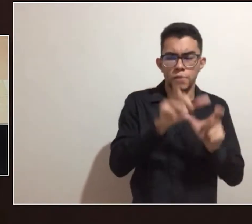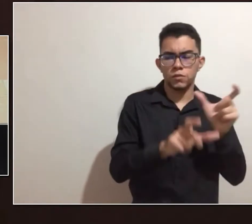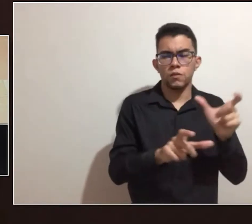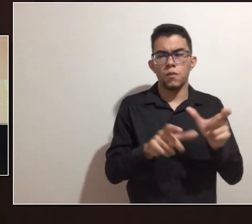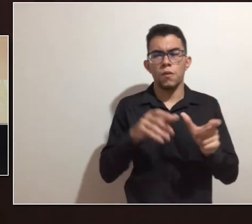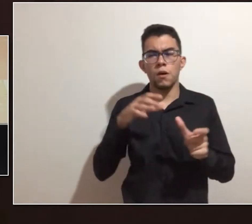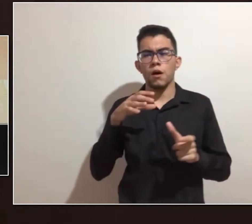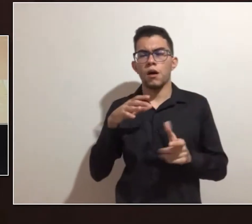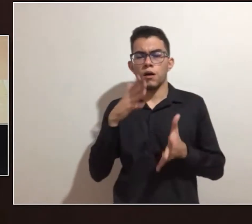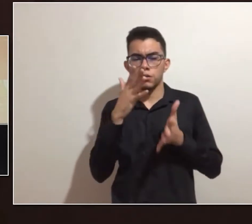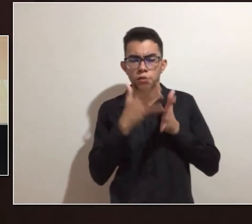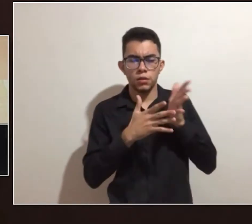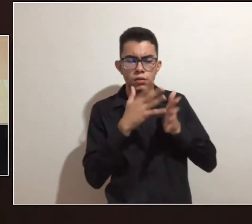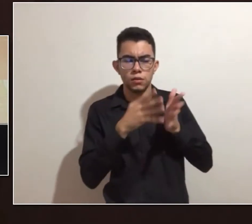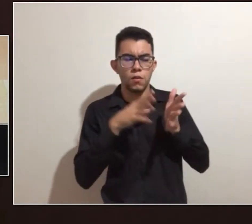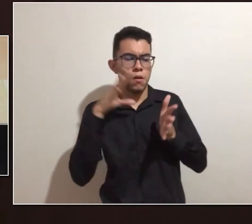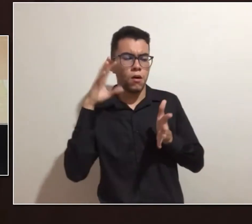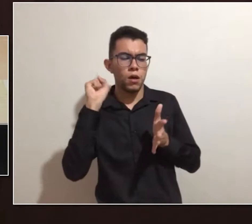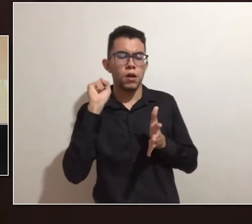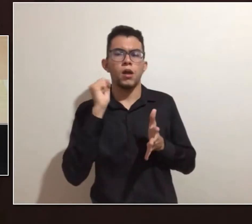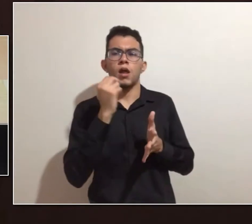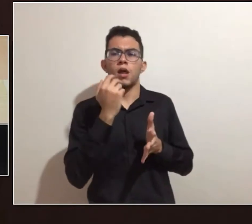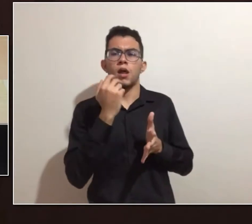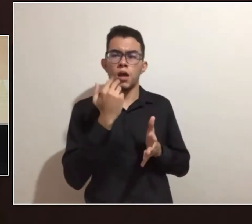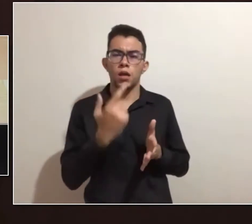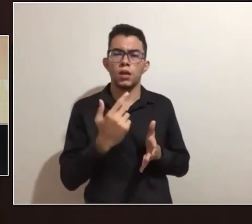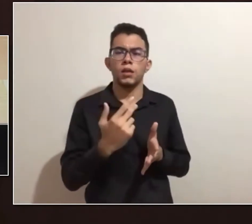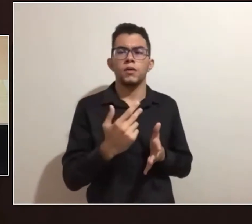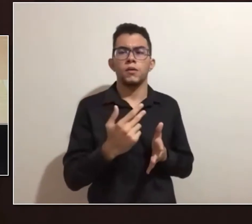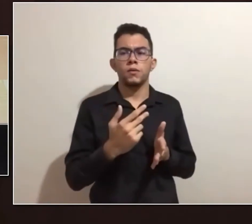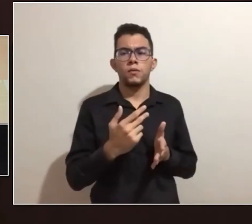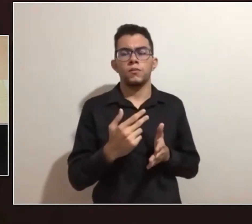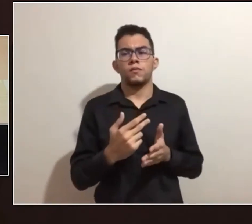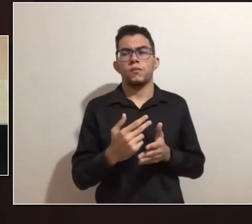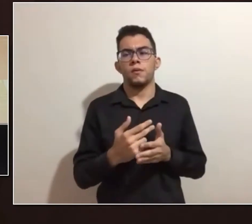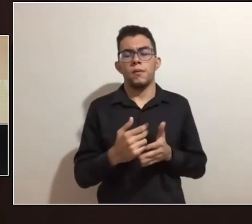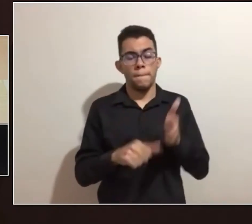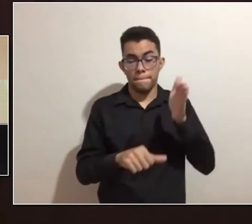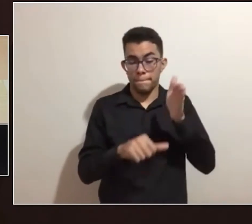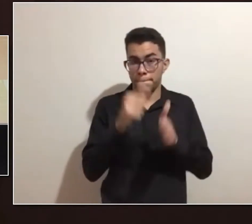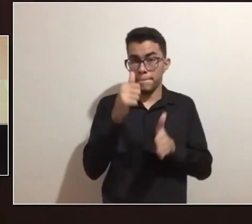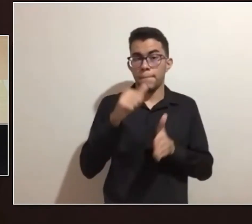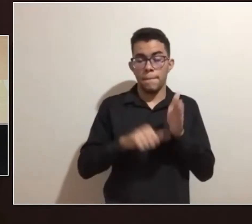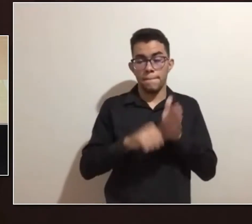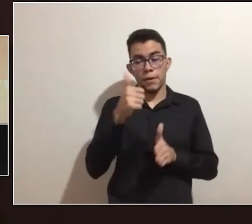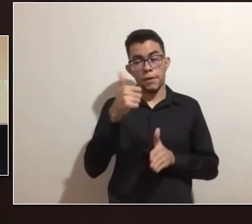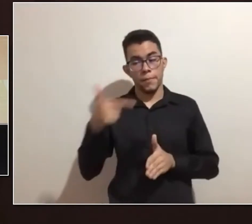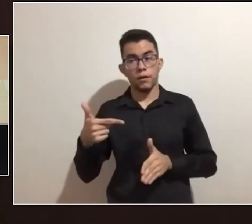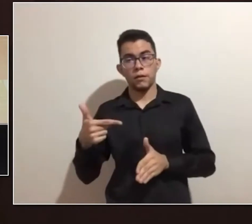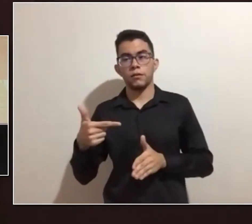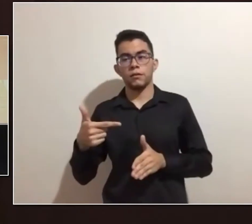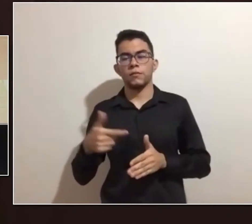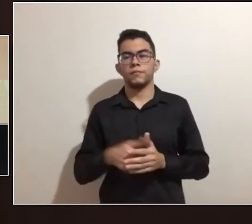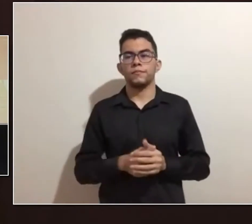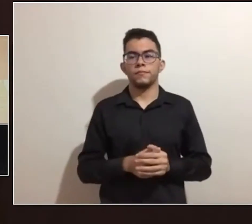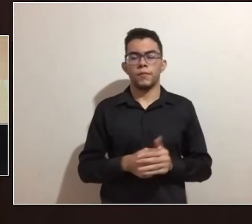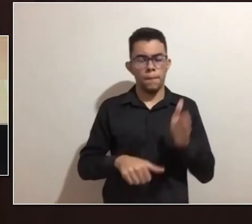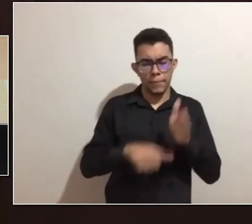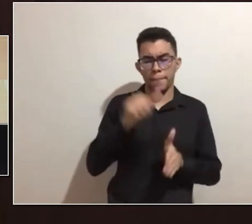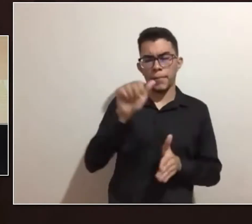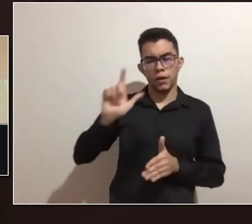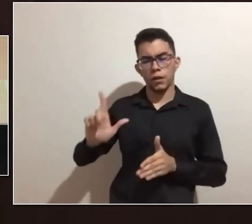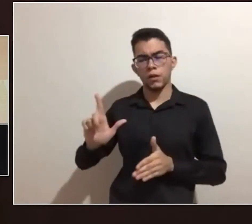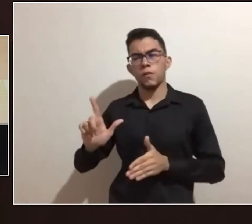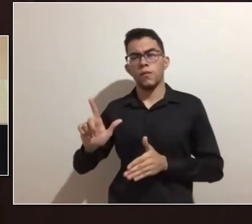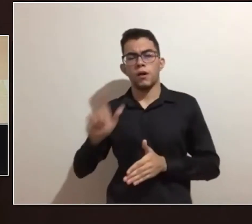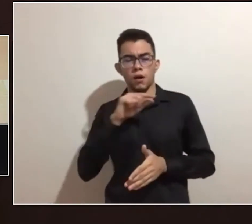os naturais de Mesopotâmia, Judeia, Capadócia, Ponto, né, e Ásia, da Frígia, mas eu quero ler o versículo